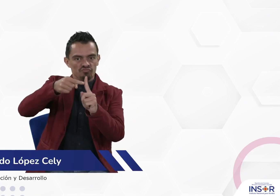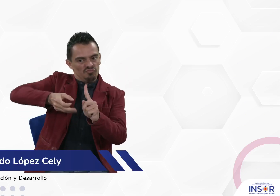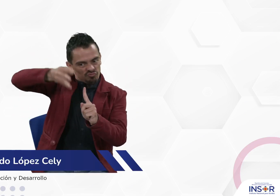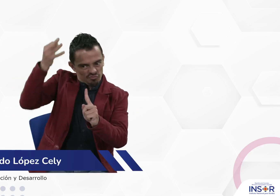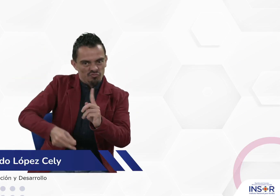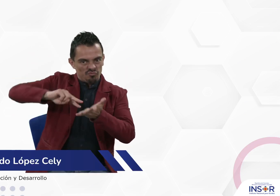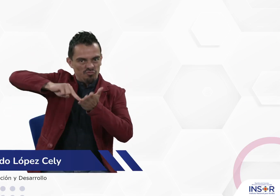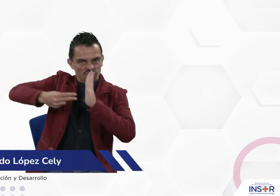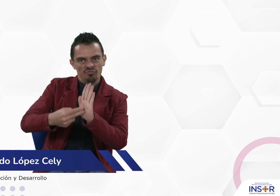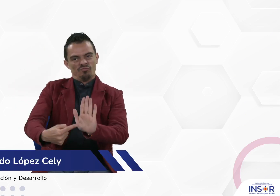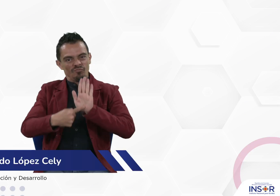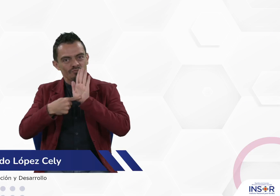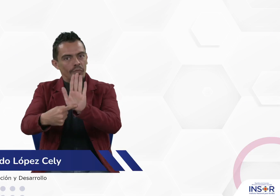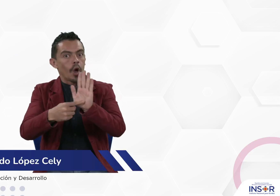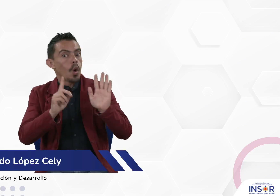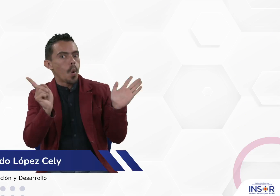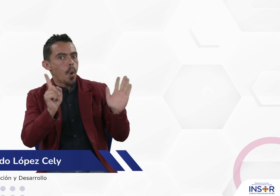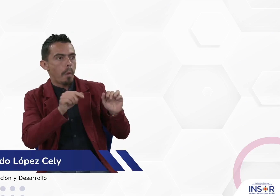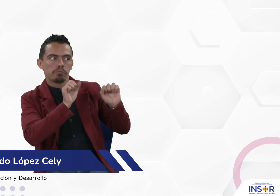se desempeñan.